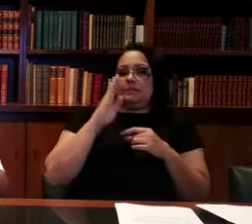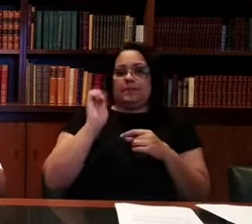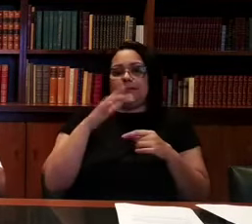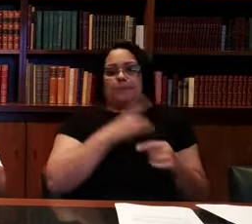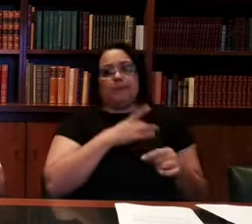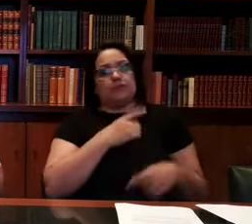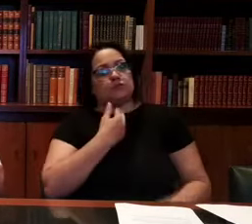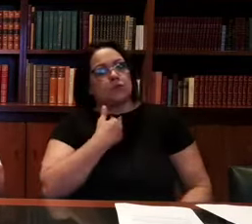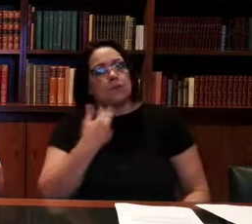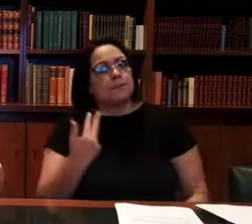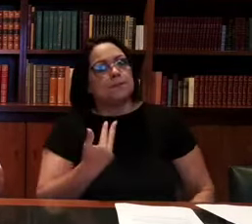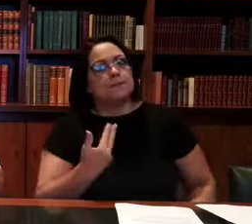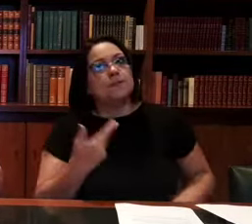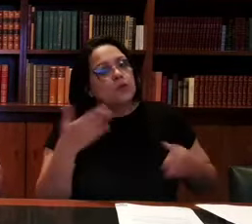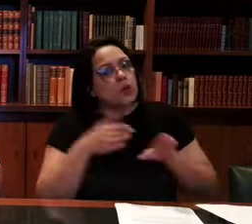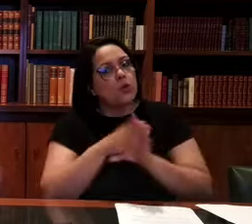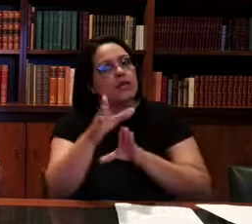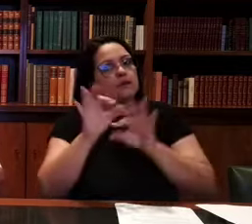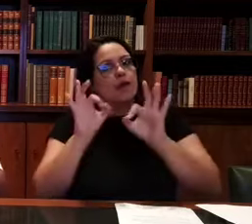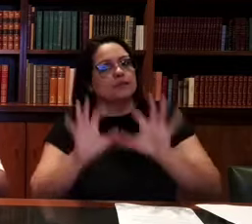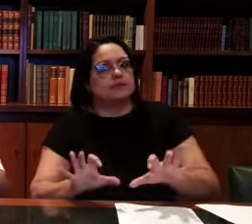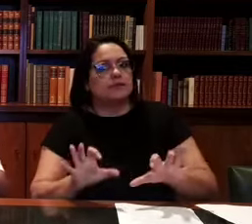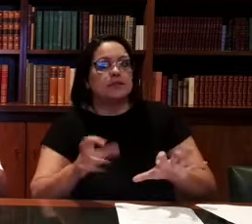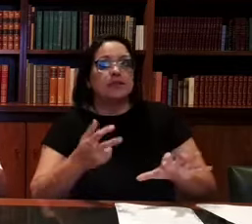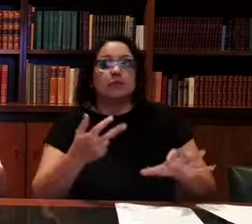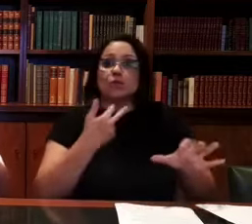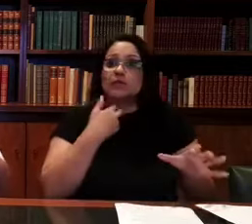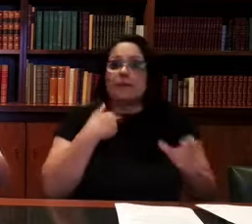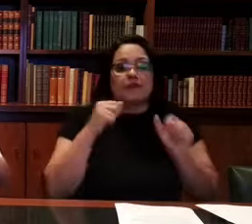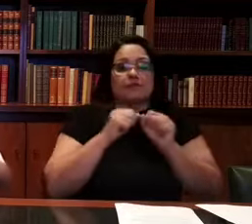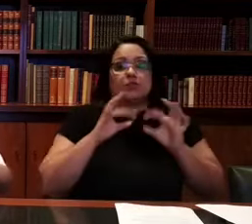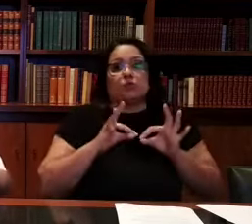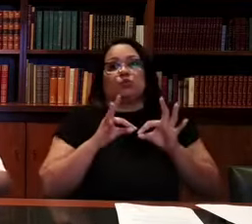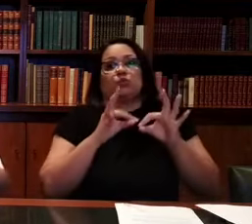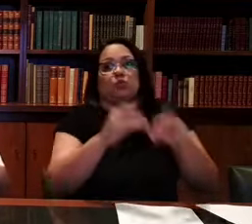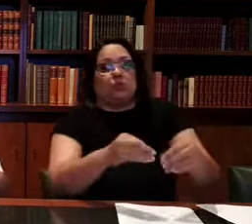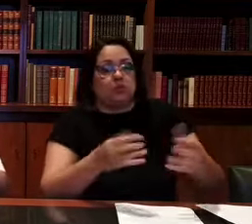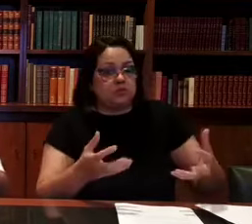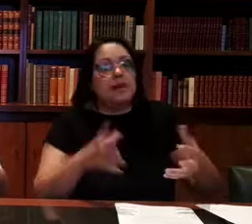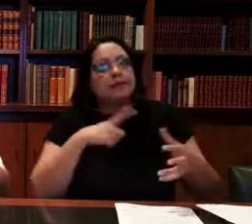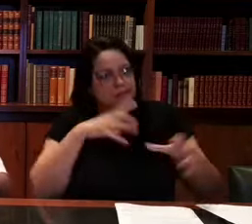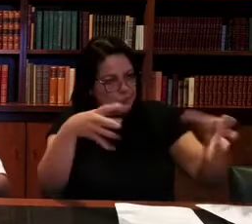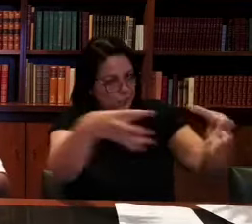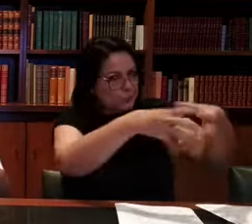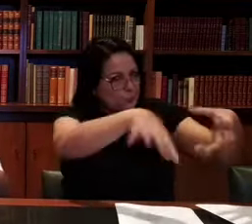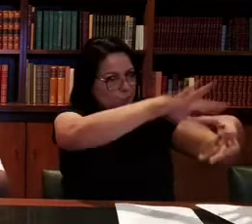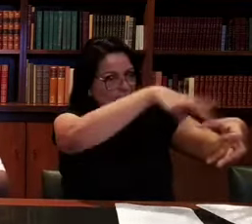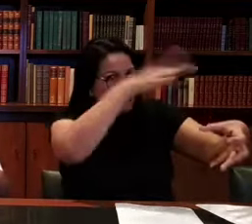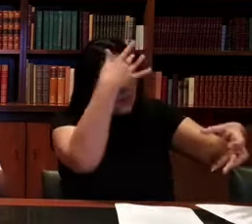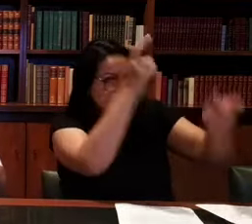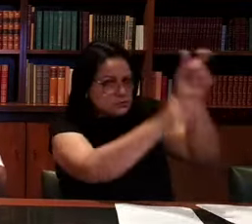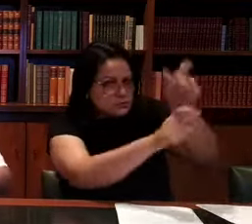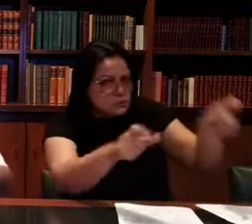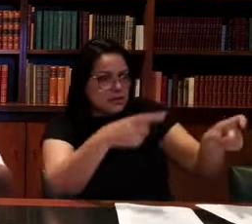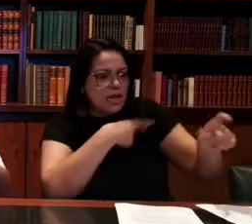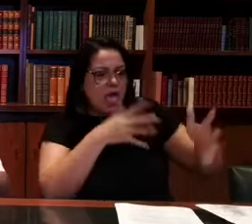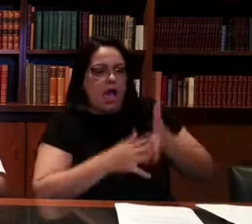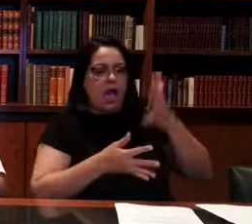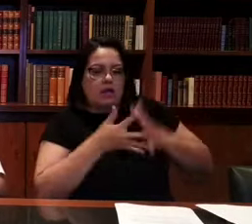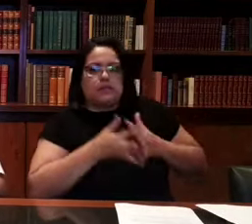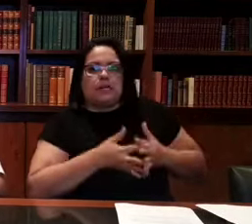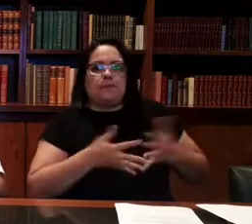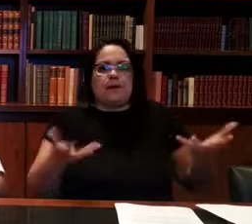orientação não não fazemos então foi truque nós podemos porque tem foco de pessoas ele aqui algumas pessoas que querem